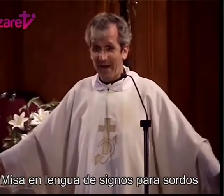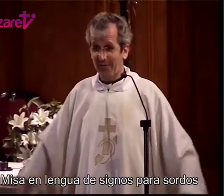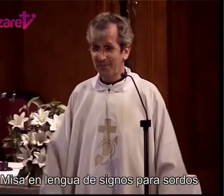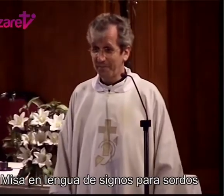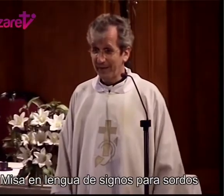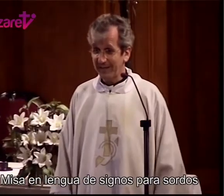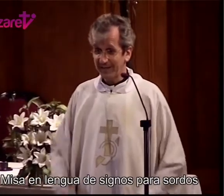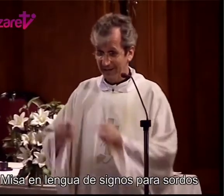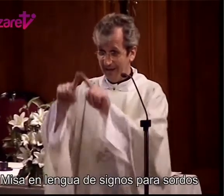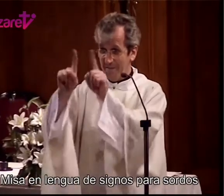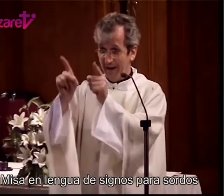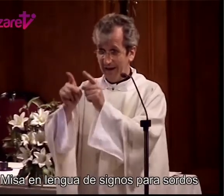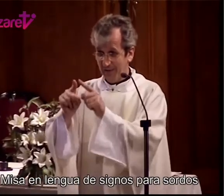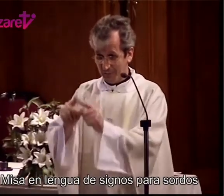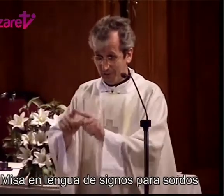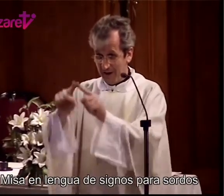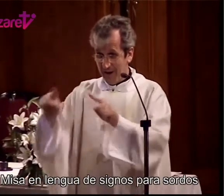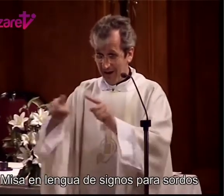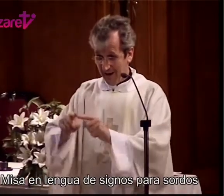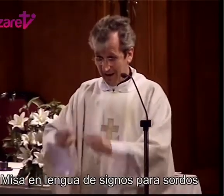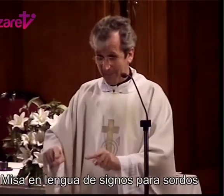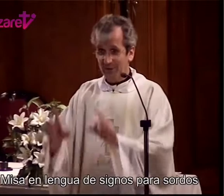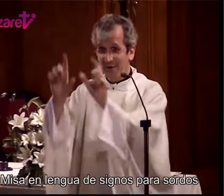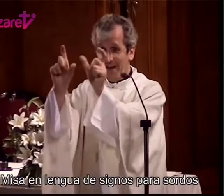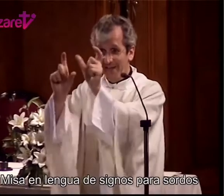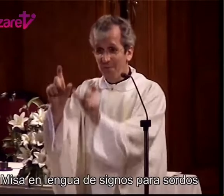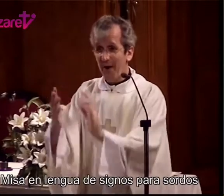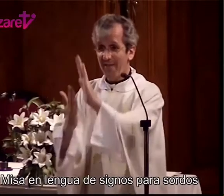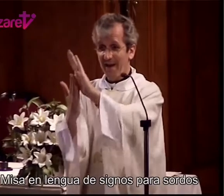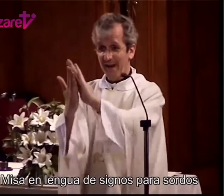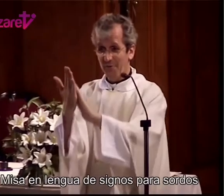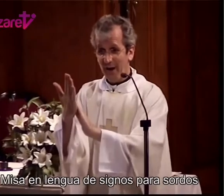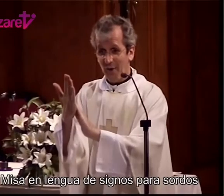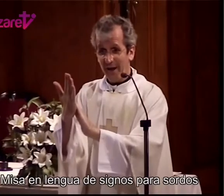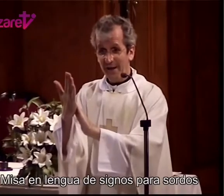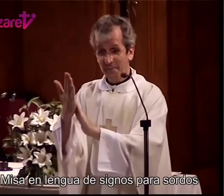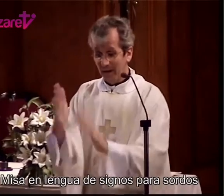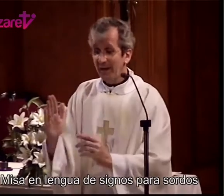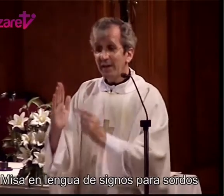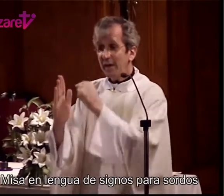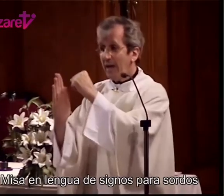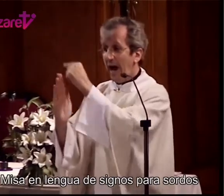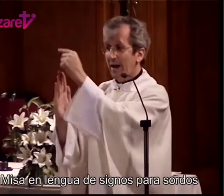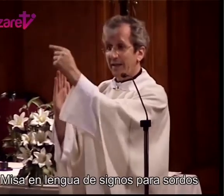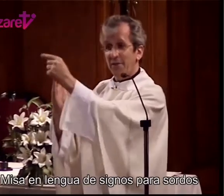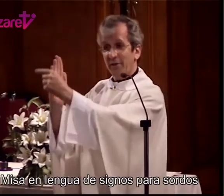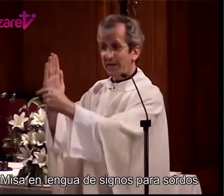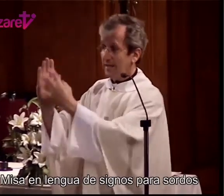brazos, pies, imaginaros pues la persona dibujada en una hoja, y alrededor de esa